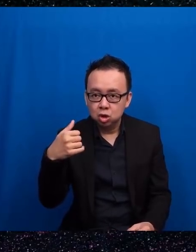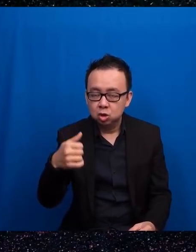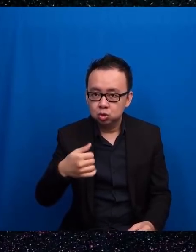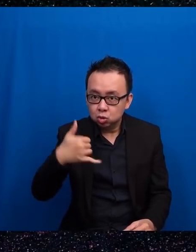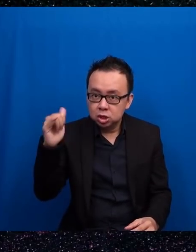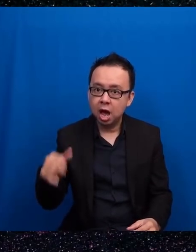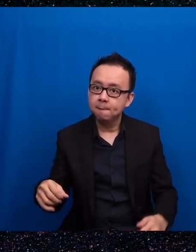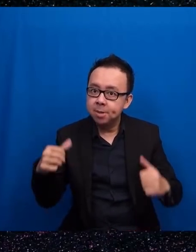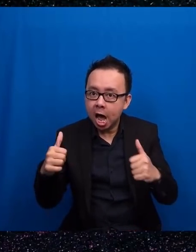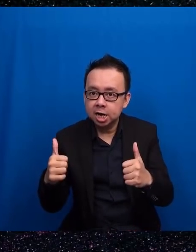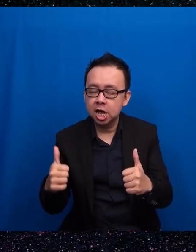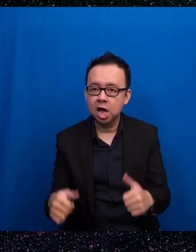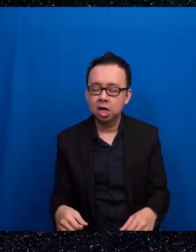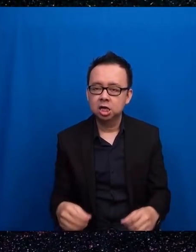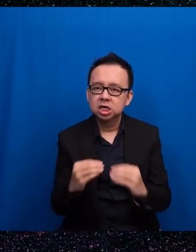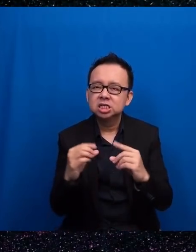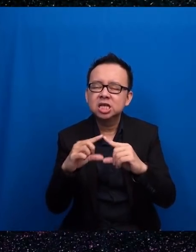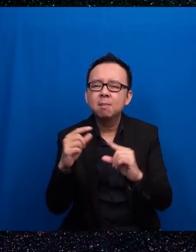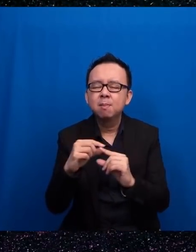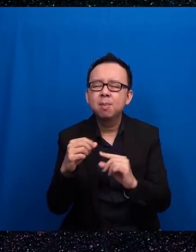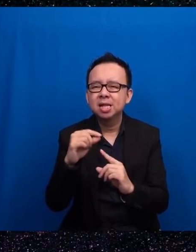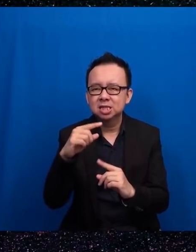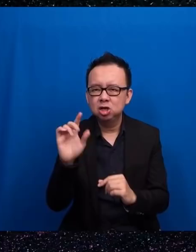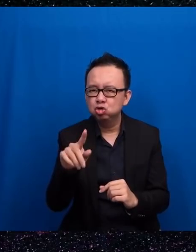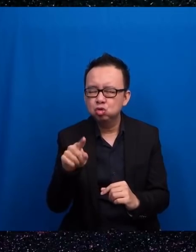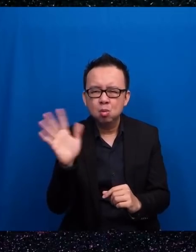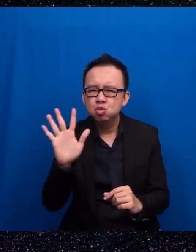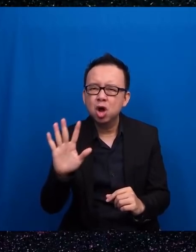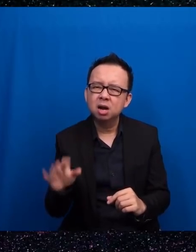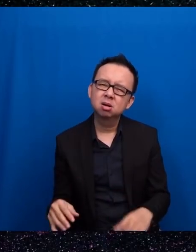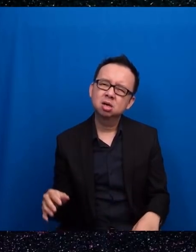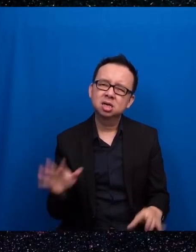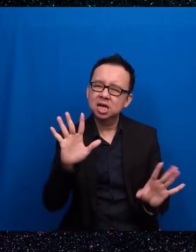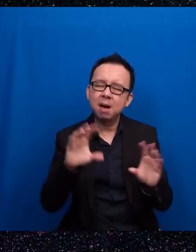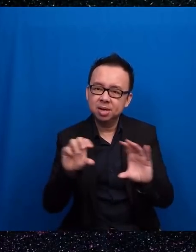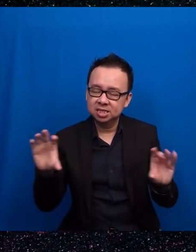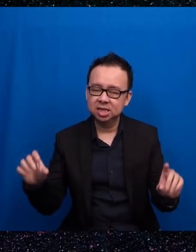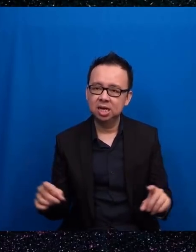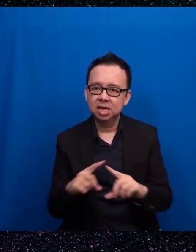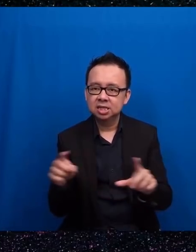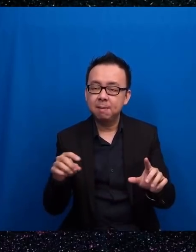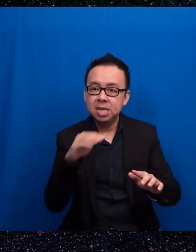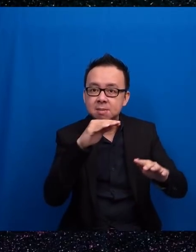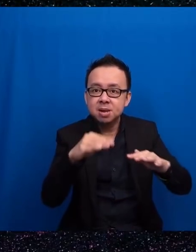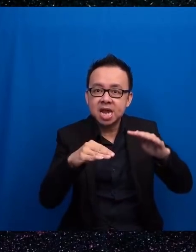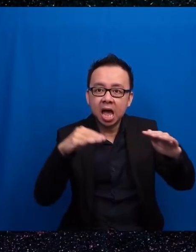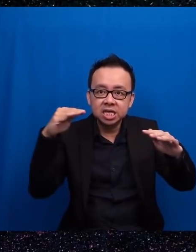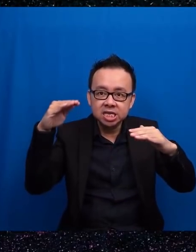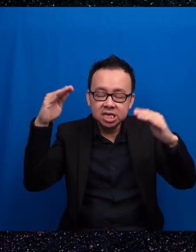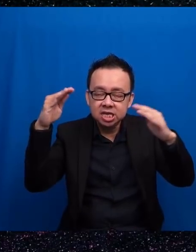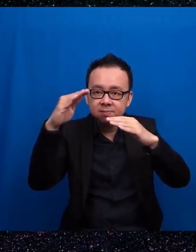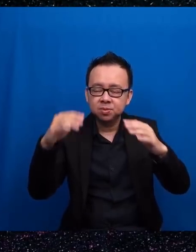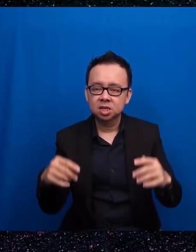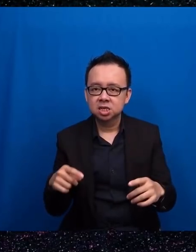aktivitasnya. Sabat itu bukan pengangguran. Sabat itu pendakian. mendaki kepada suatu